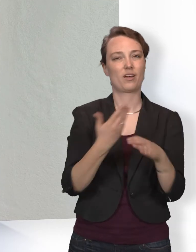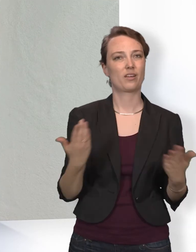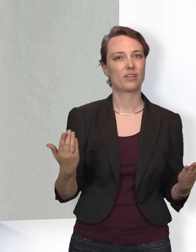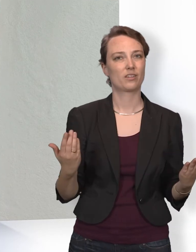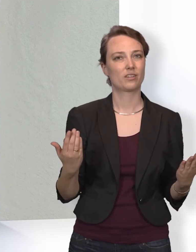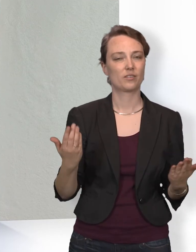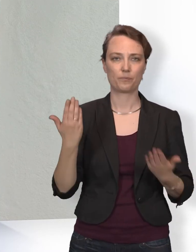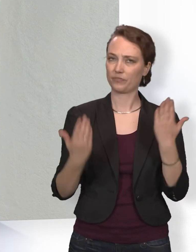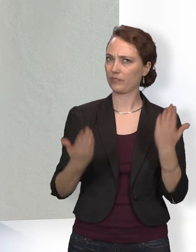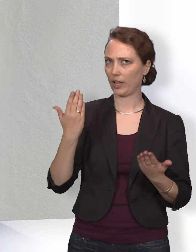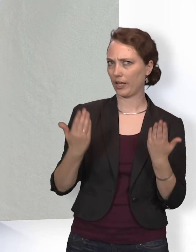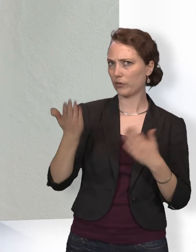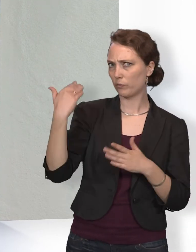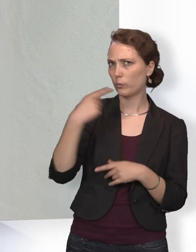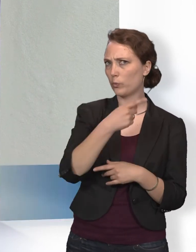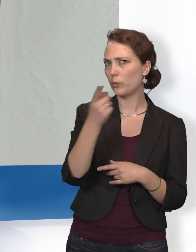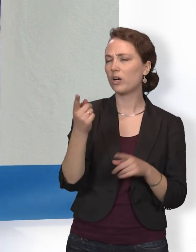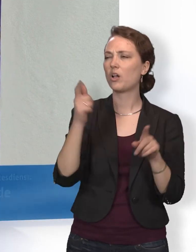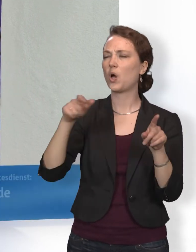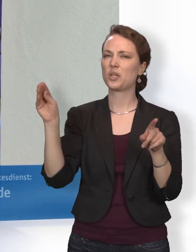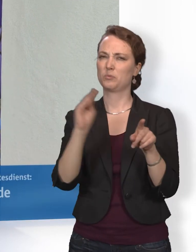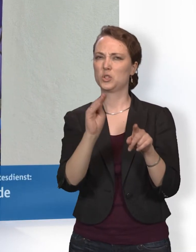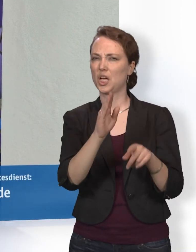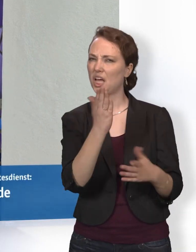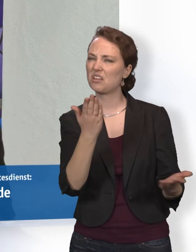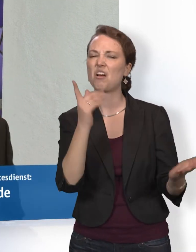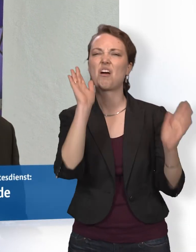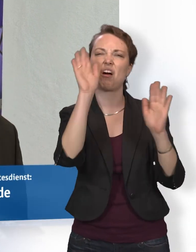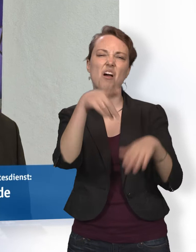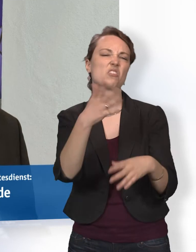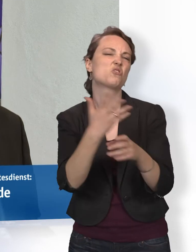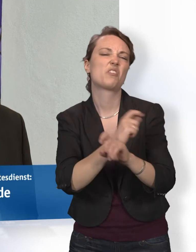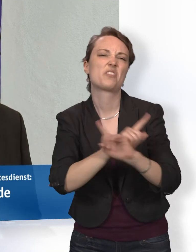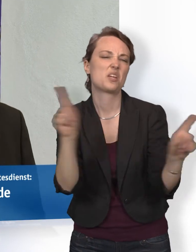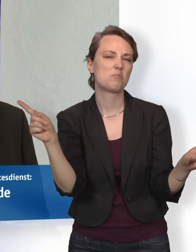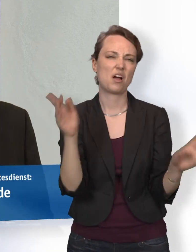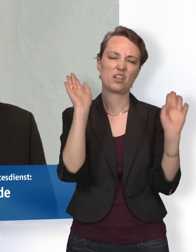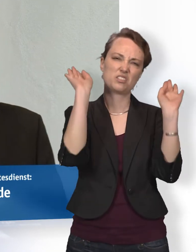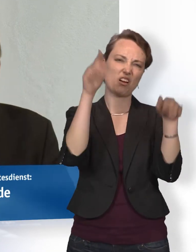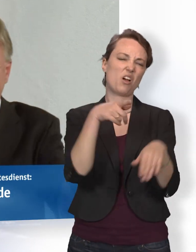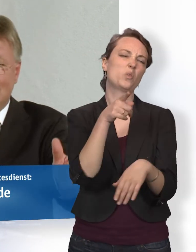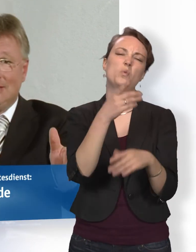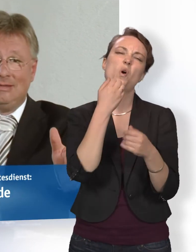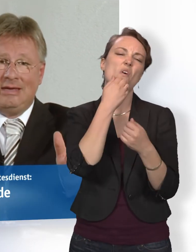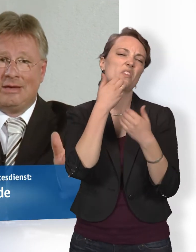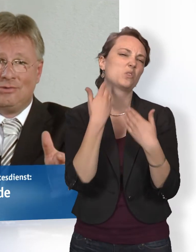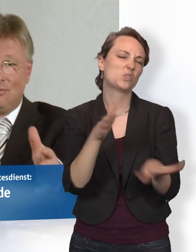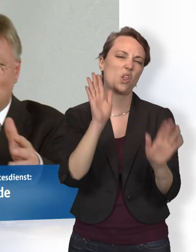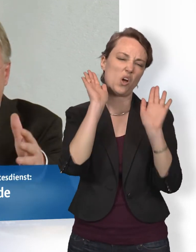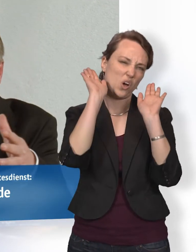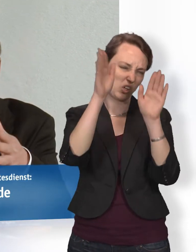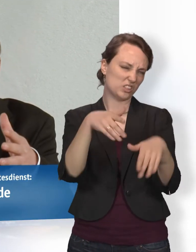Vielleicht hat man ihnen ja mal gesagt, das kriegst du nie hin. Es ist aussichtslos und du bist ein hoffnungsloser Fall. Vielleicht sitzen sie ja